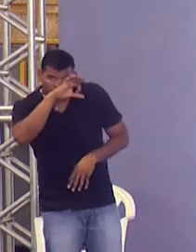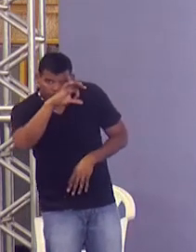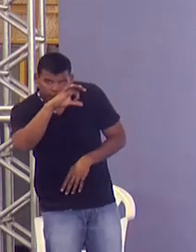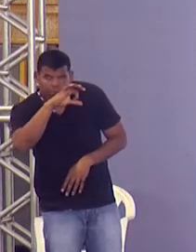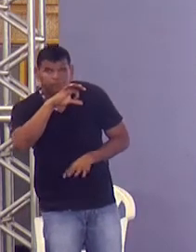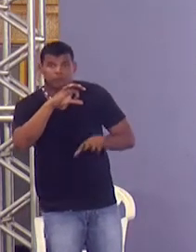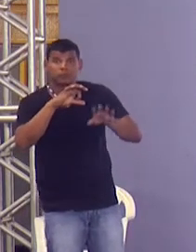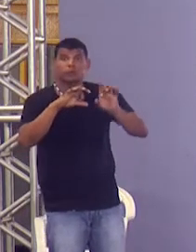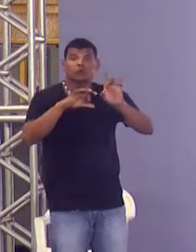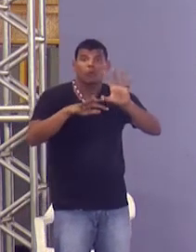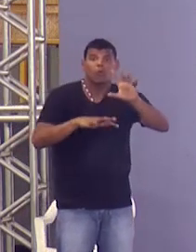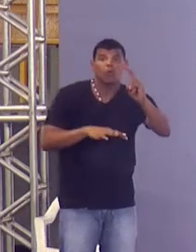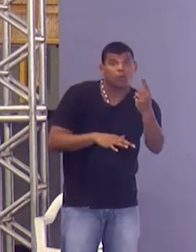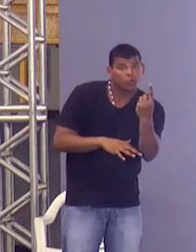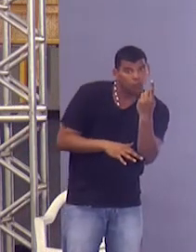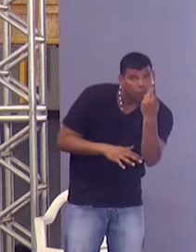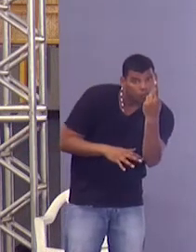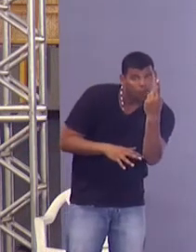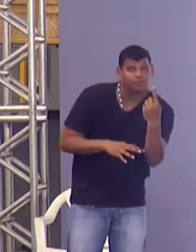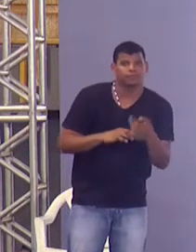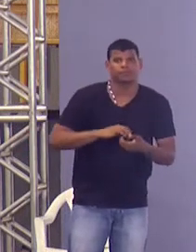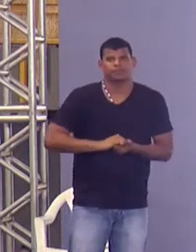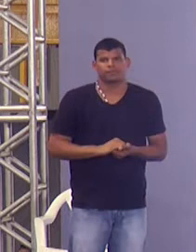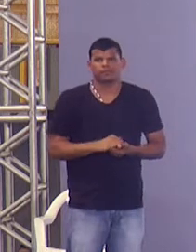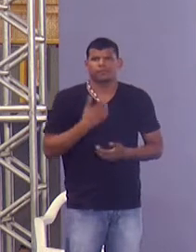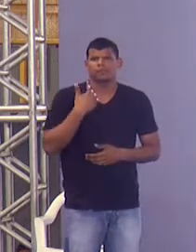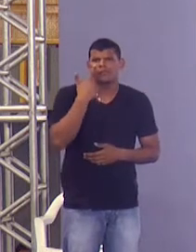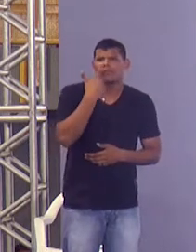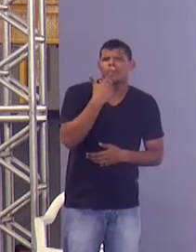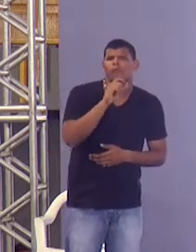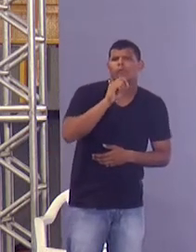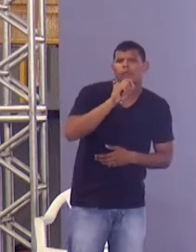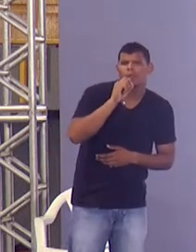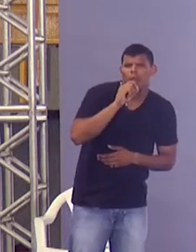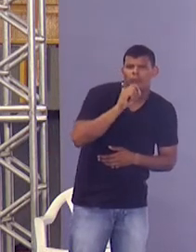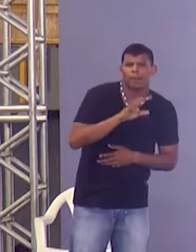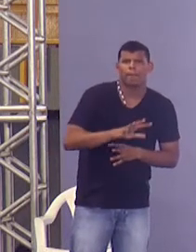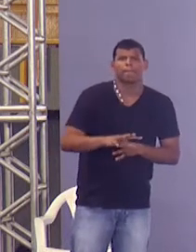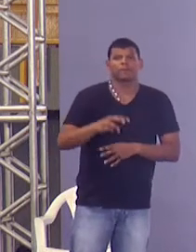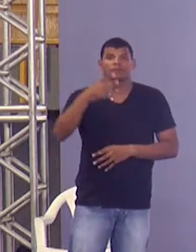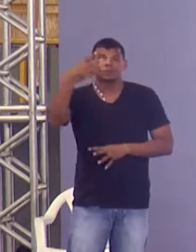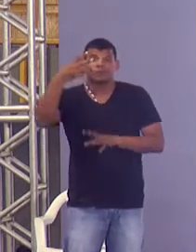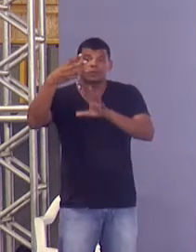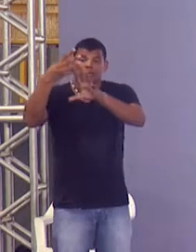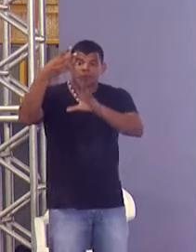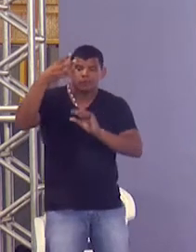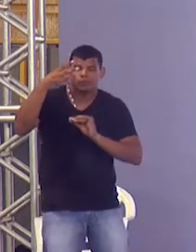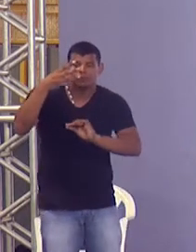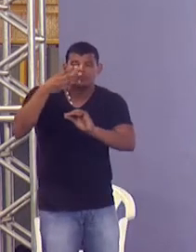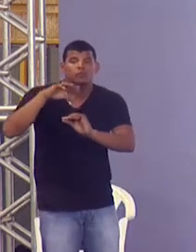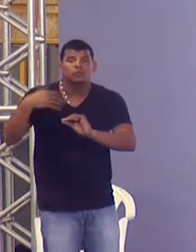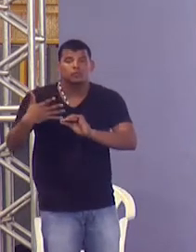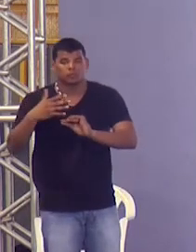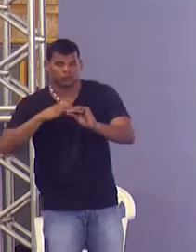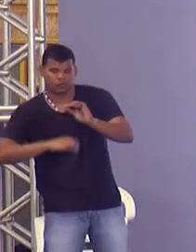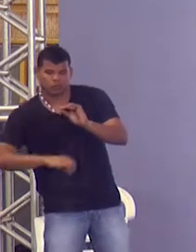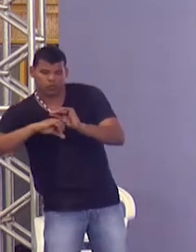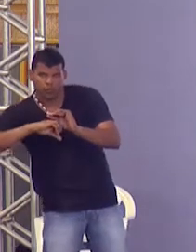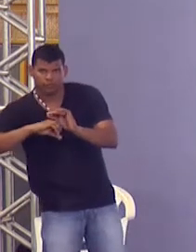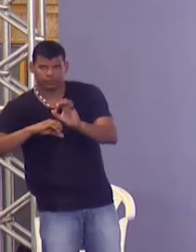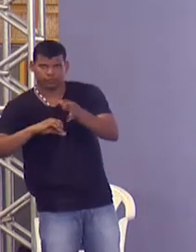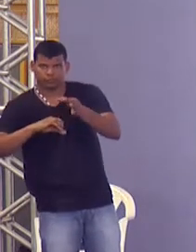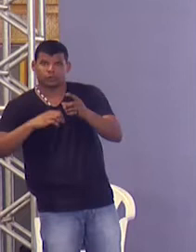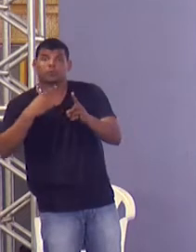algarismo. Então, esse cara é responsável em jogar um 9. Os 9